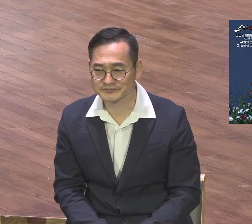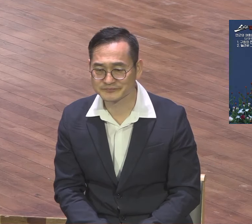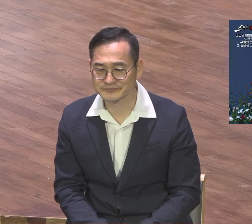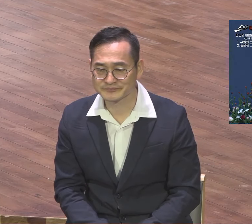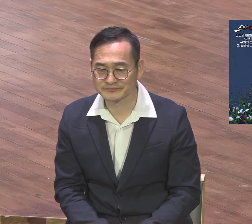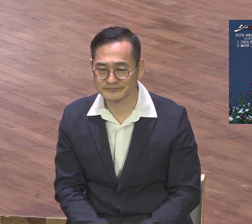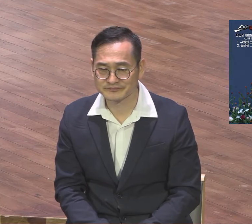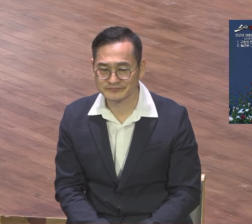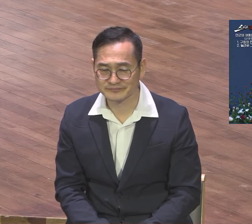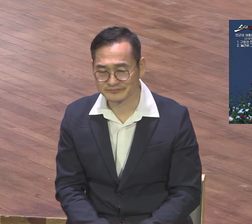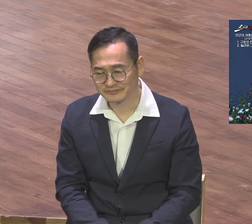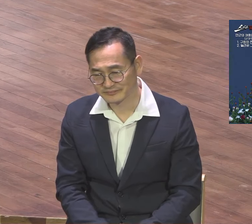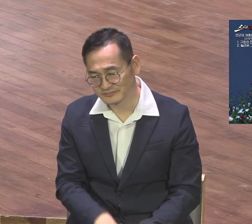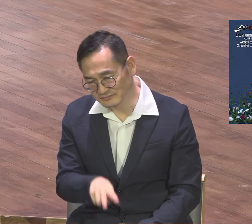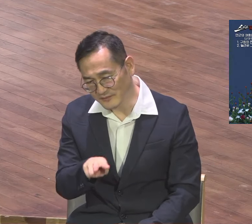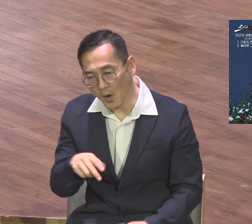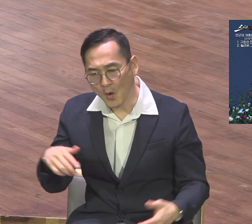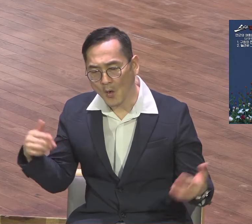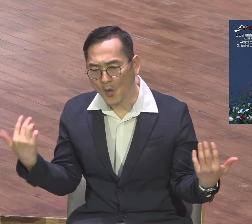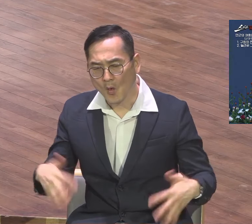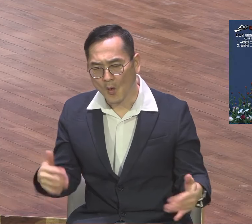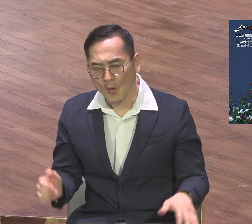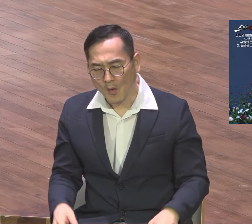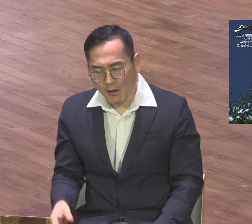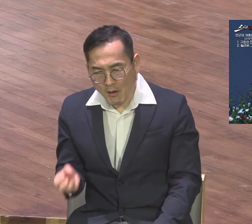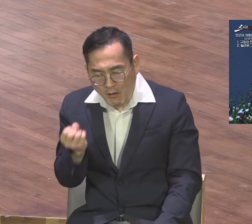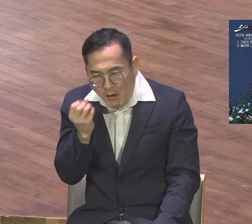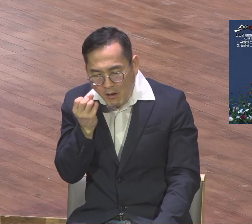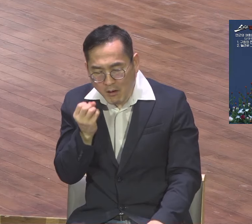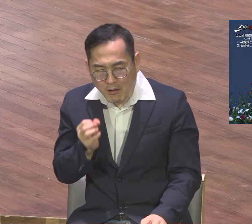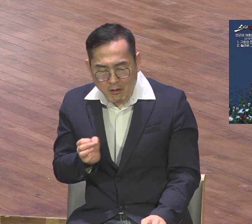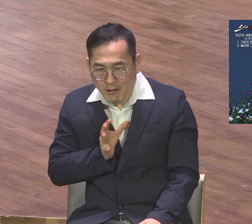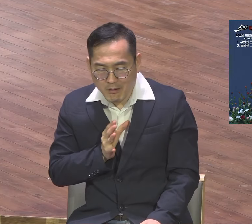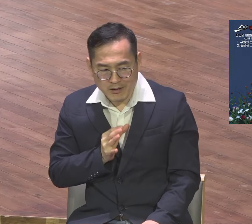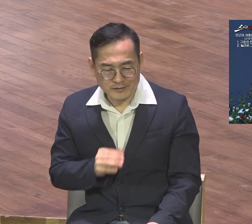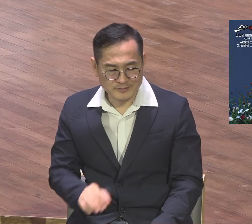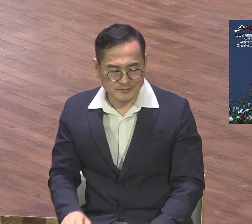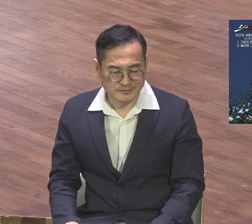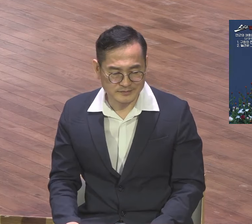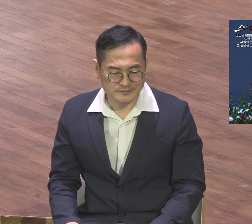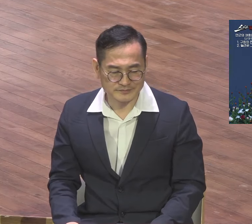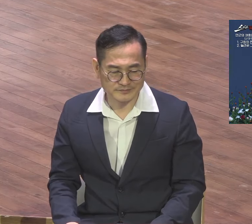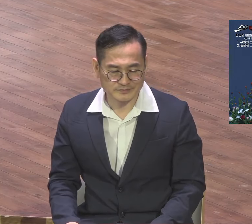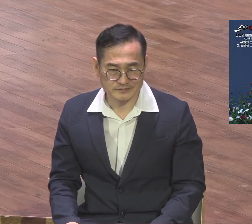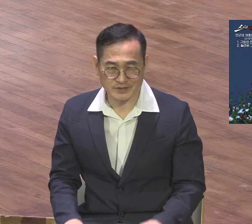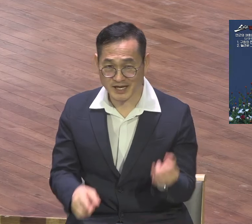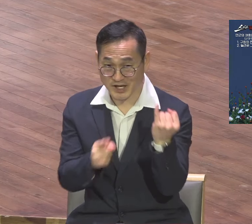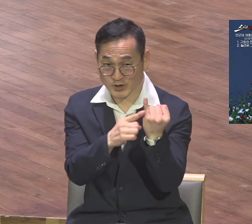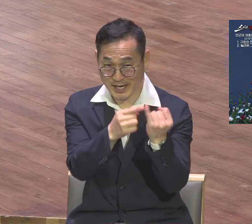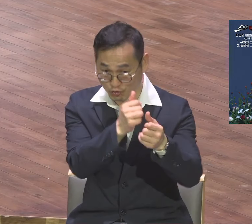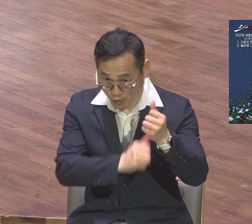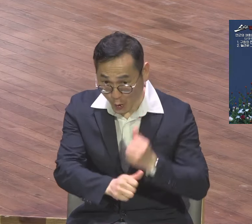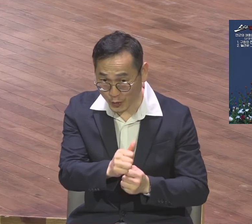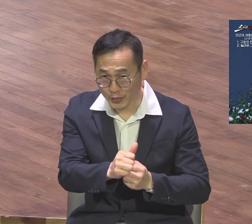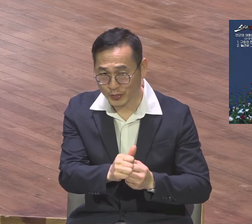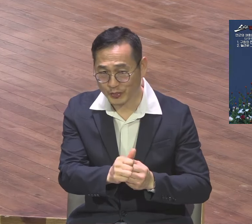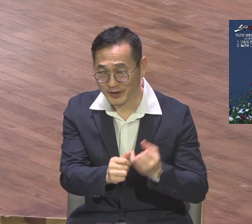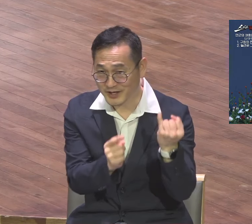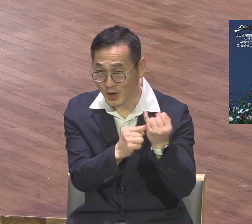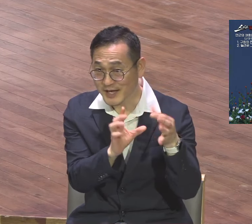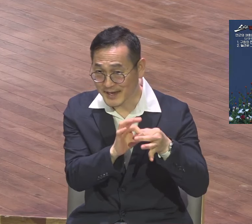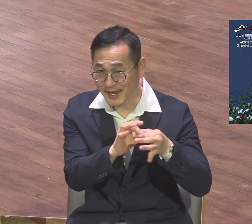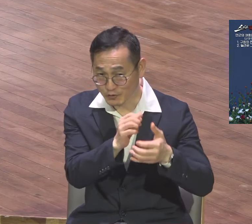원더풀. 기가 막힌다. 아주 놀랍다. 남자의 후손이 아닌 여자의 후손으로 오시게 될